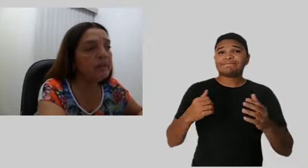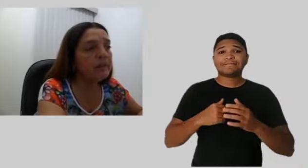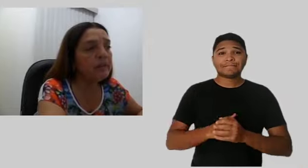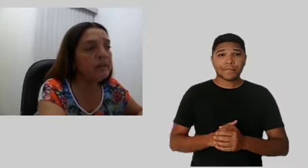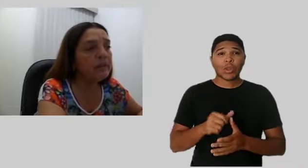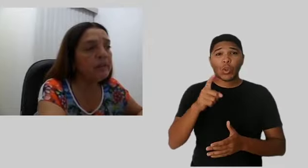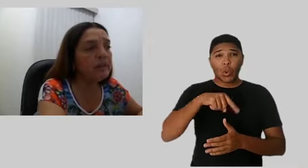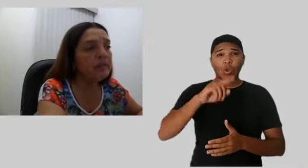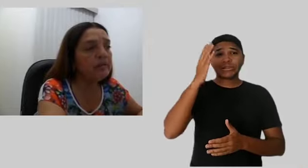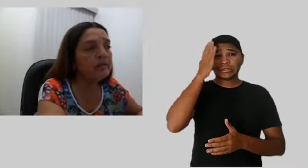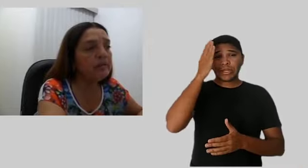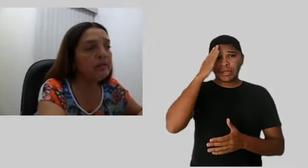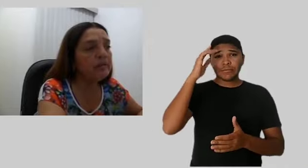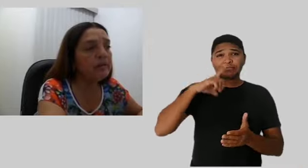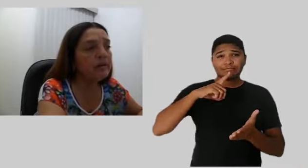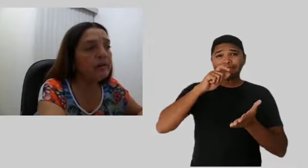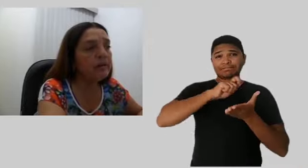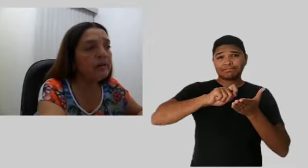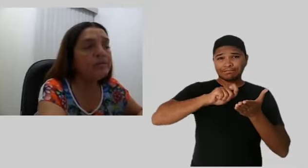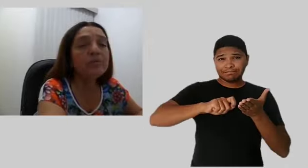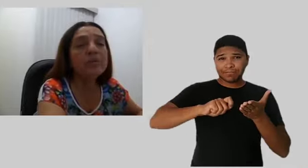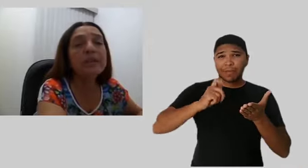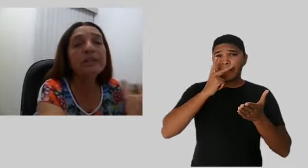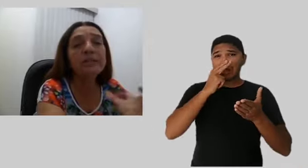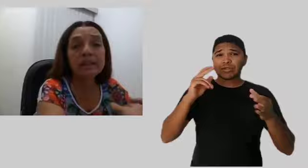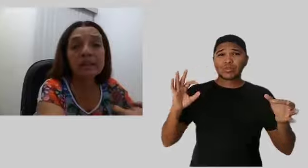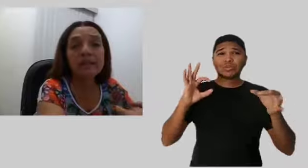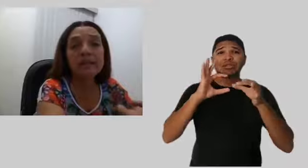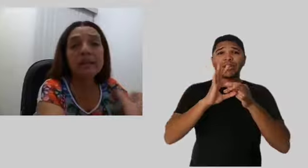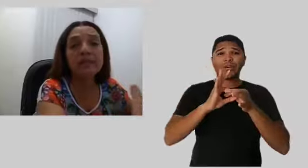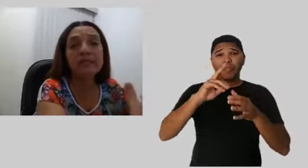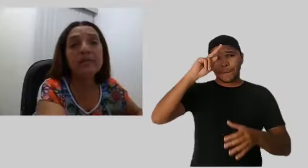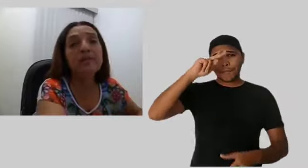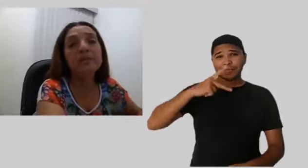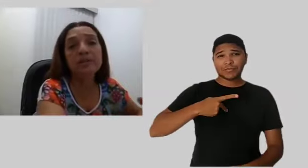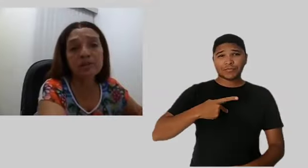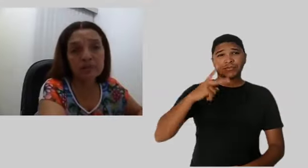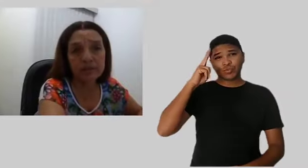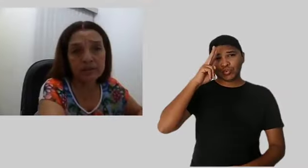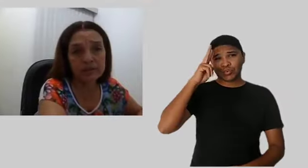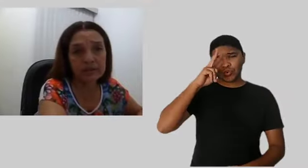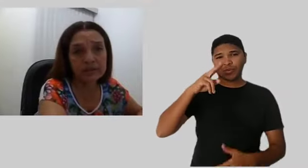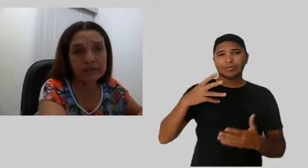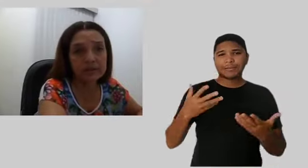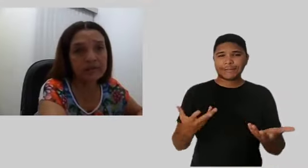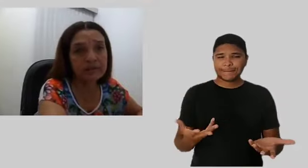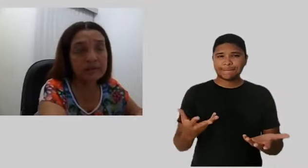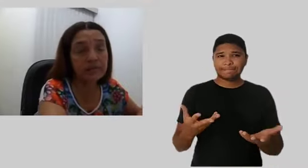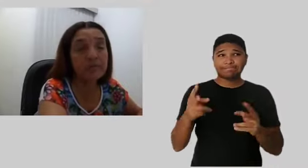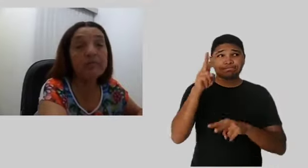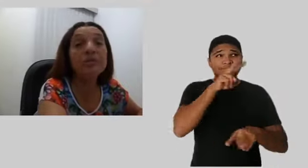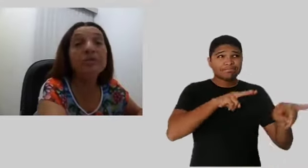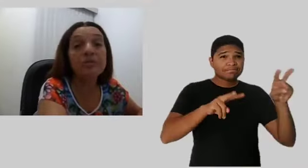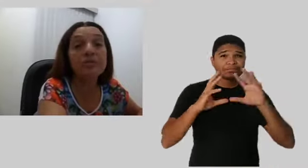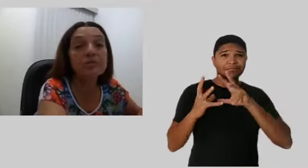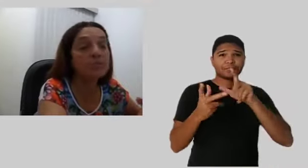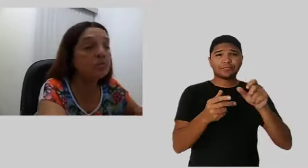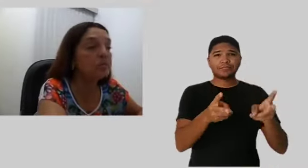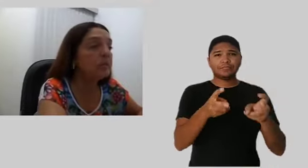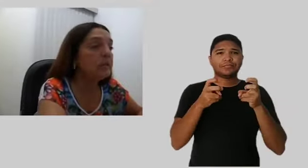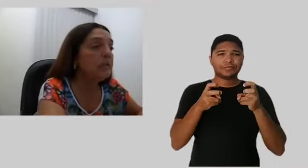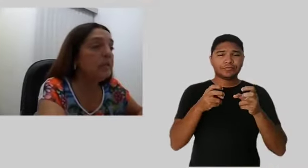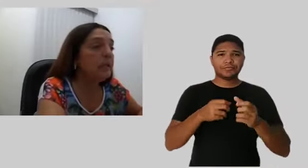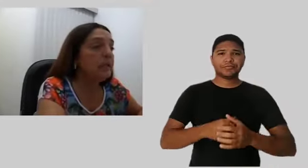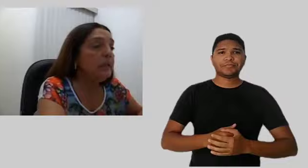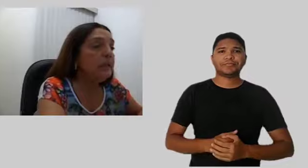é uma vida que muito do que a gente escreve tem a ver com a nossa história de vida, né? A forma como nós vemos